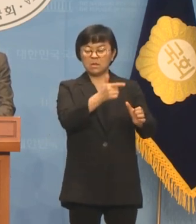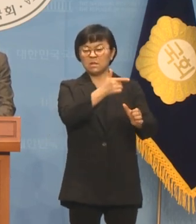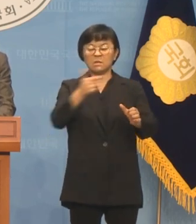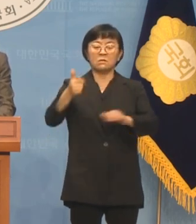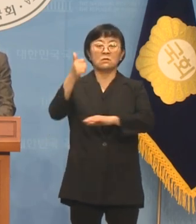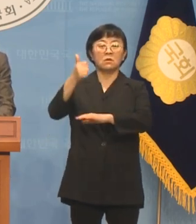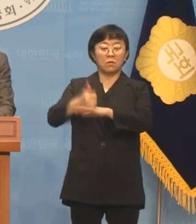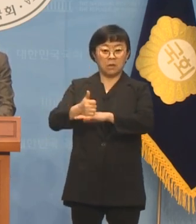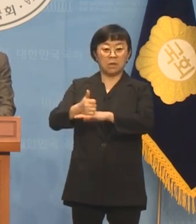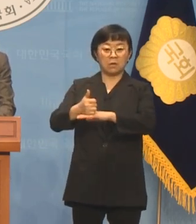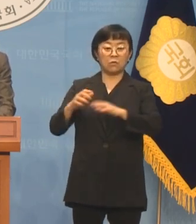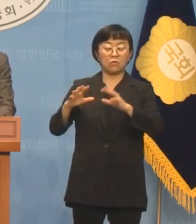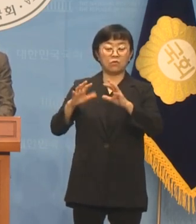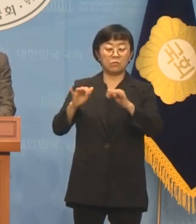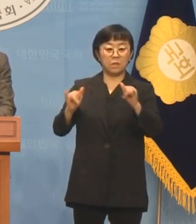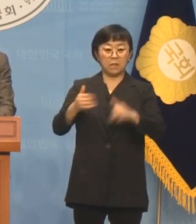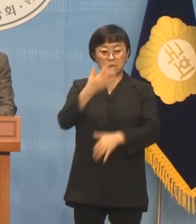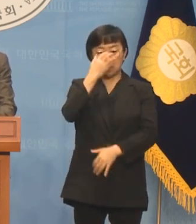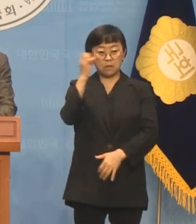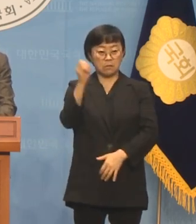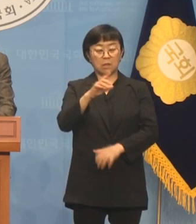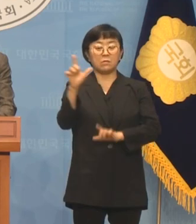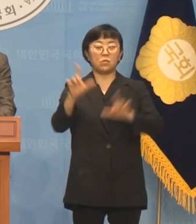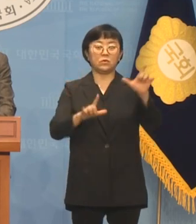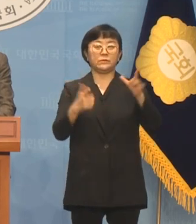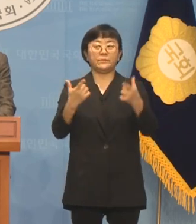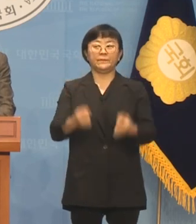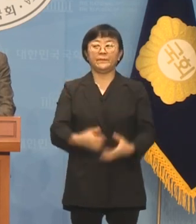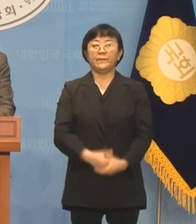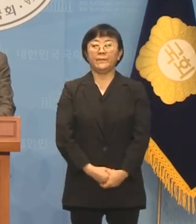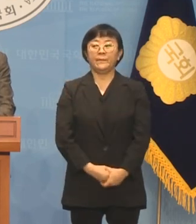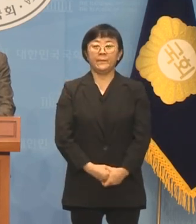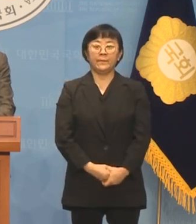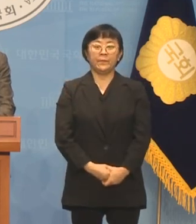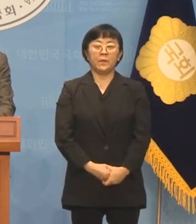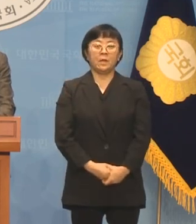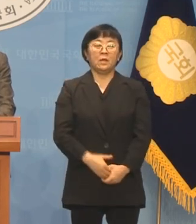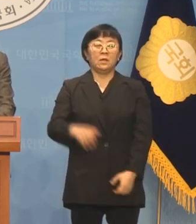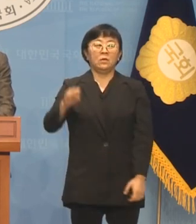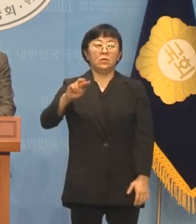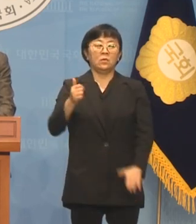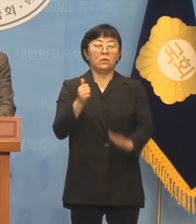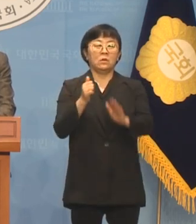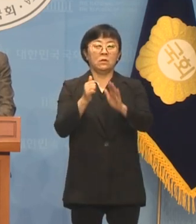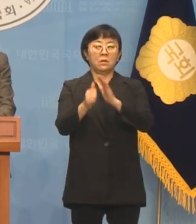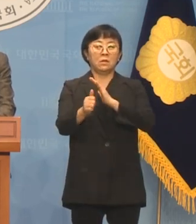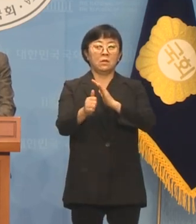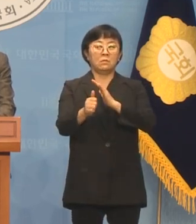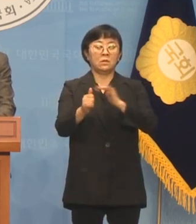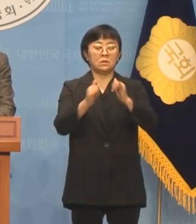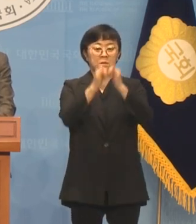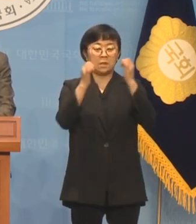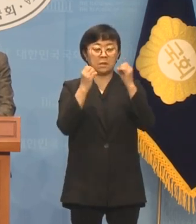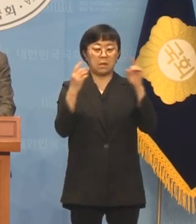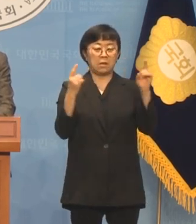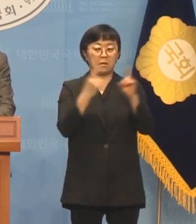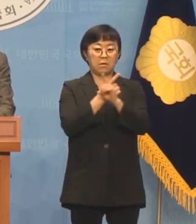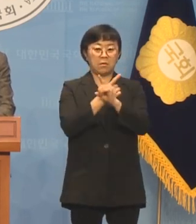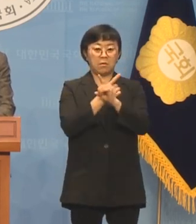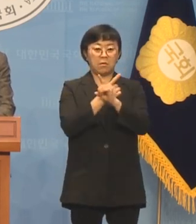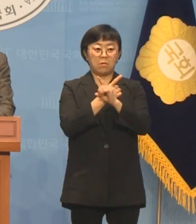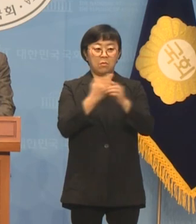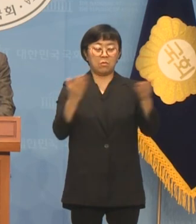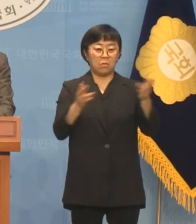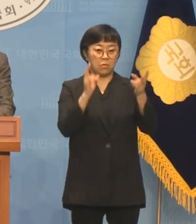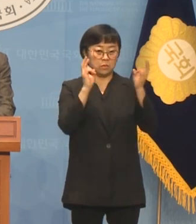성과인 양 포장한 국민 기만에 다름없습니다. 윤 원내대표는 사회개혁 중